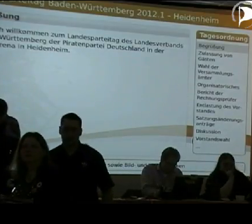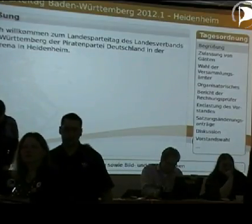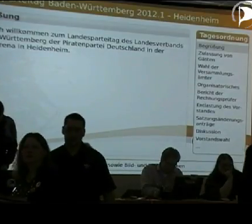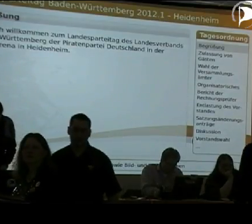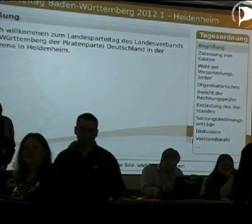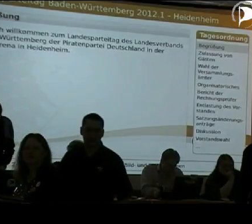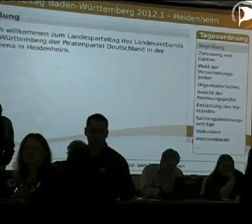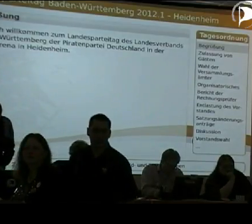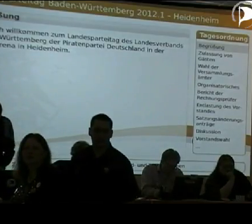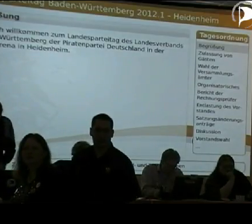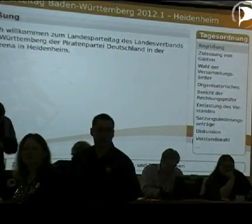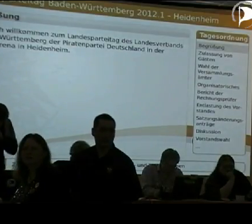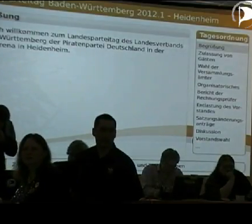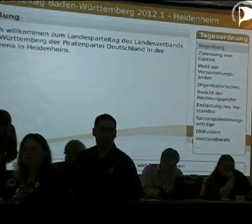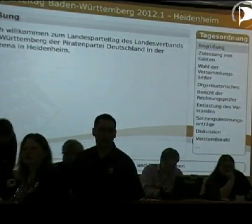werden